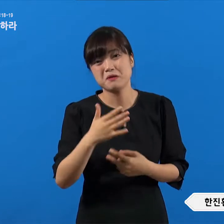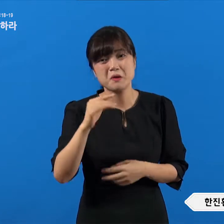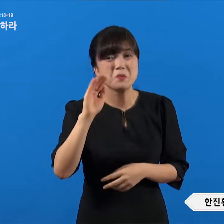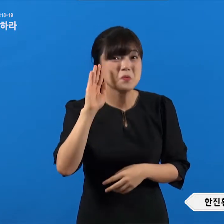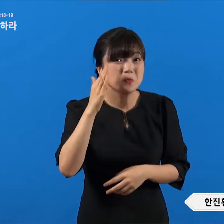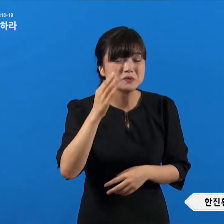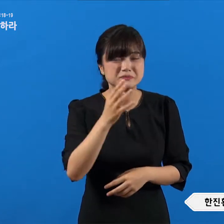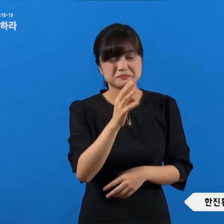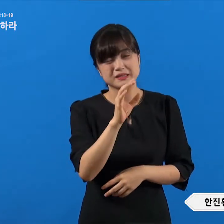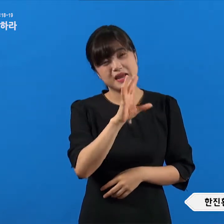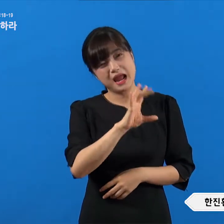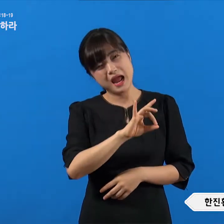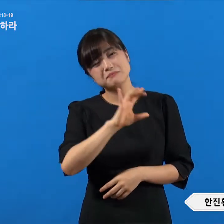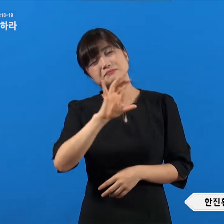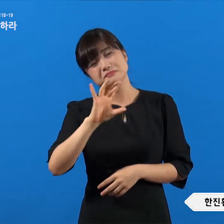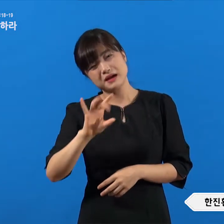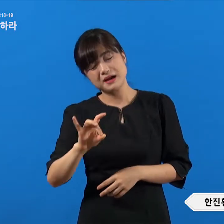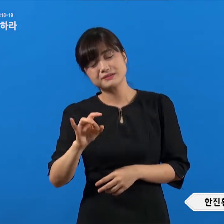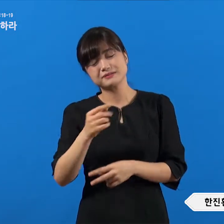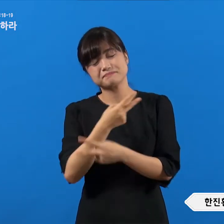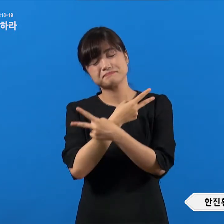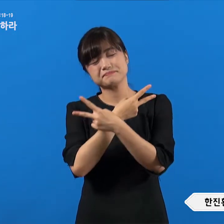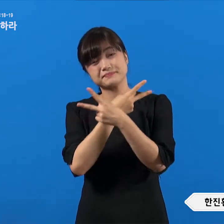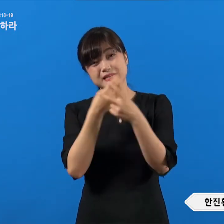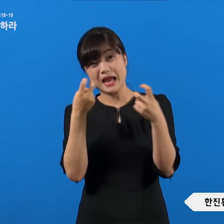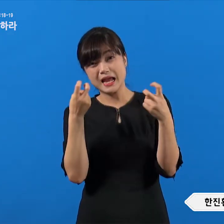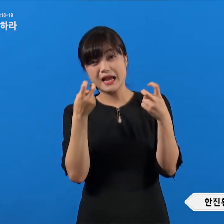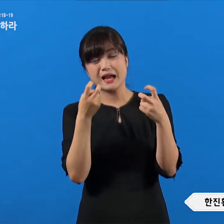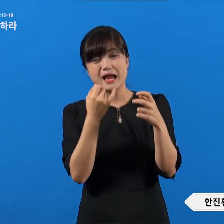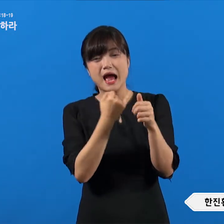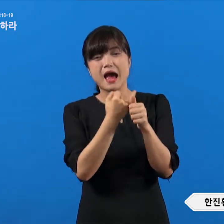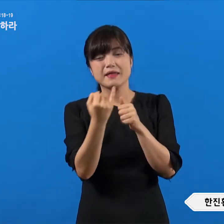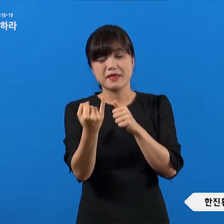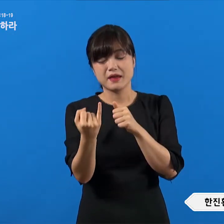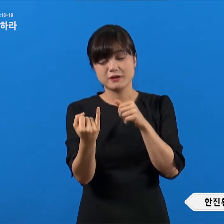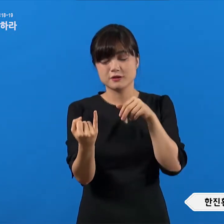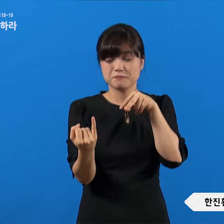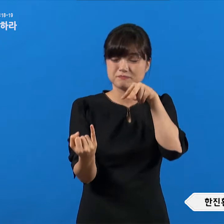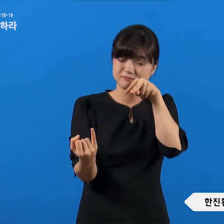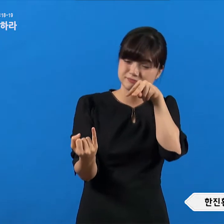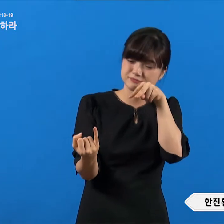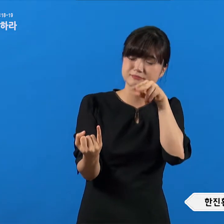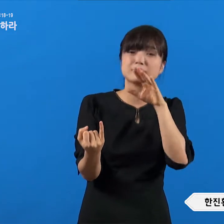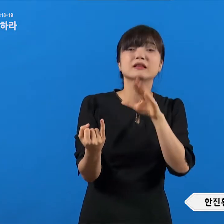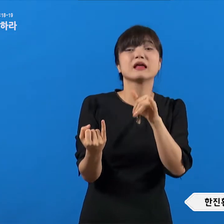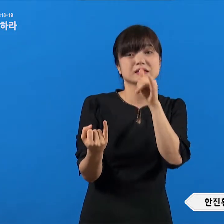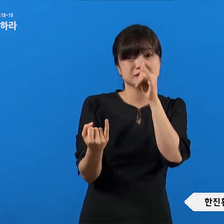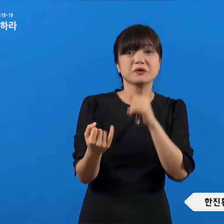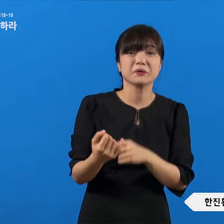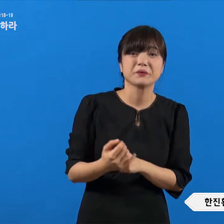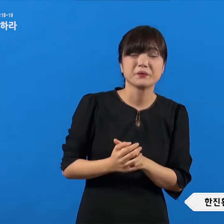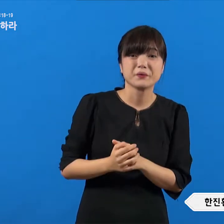요즘은 종종 잠든 아내의 얼굴을 물끄러미 내려다 볼 때가 있습니다.